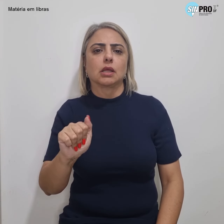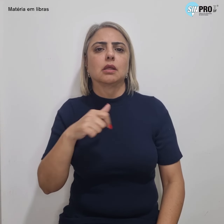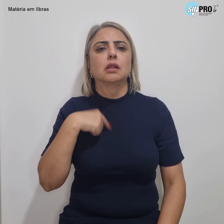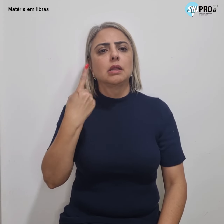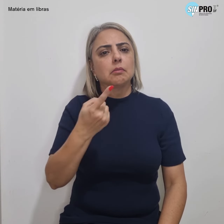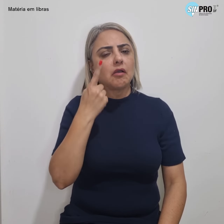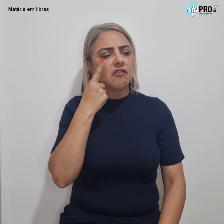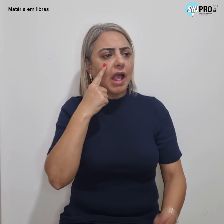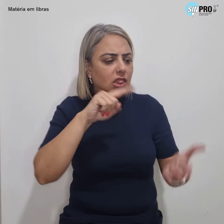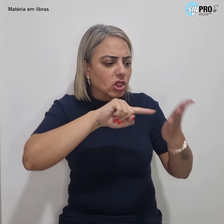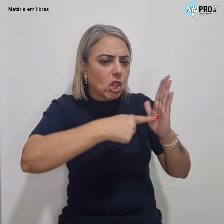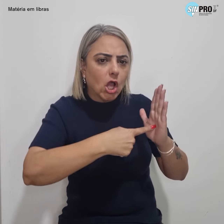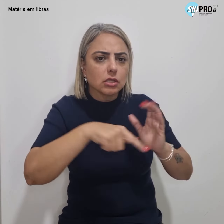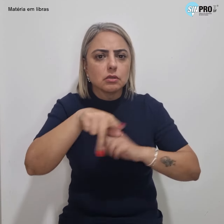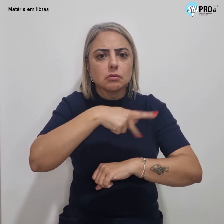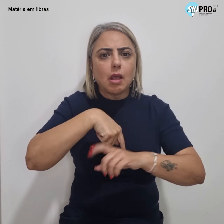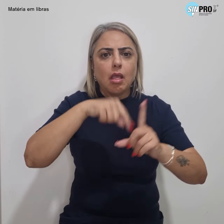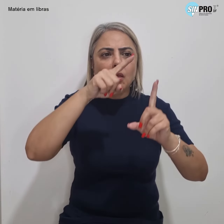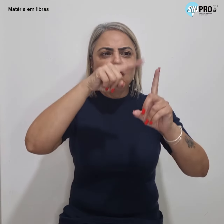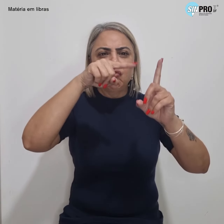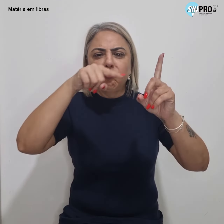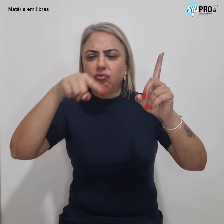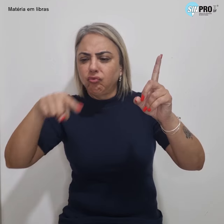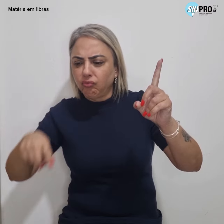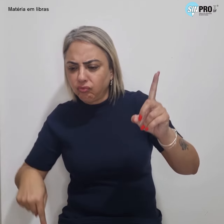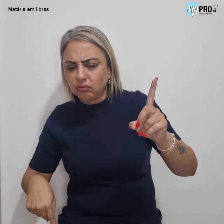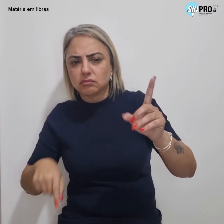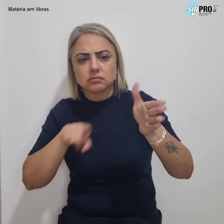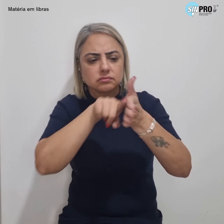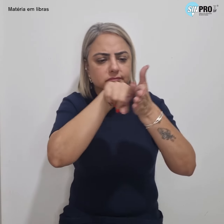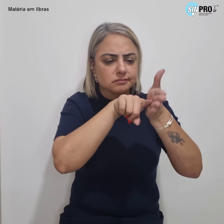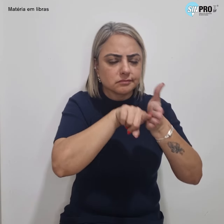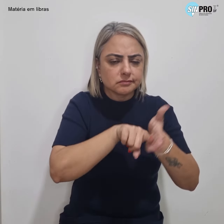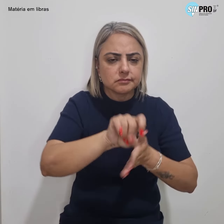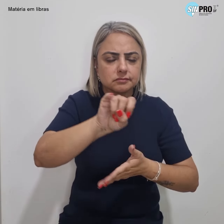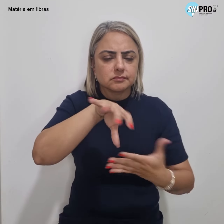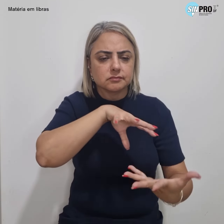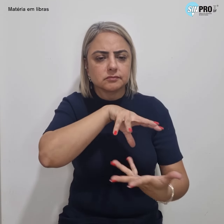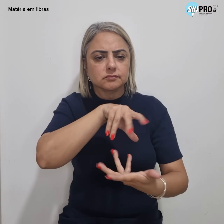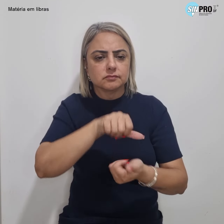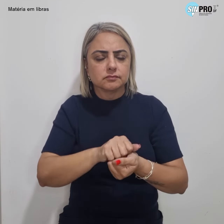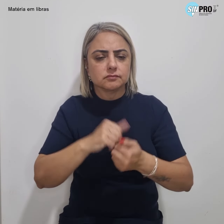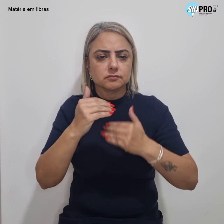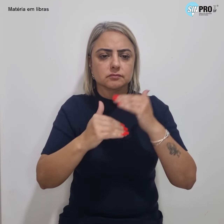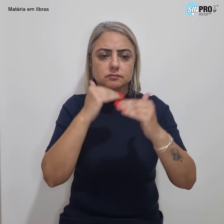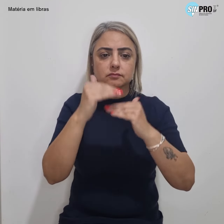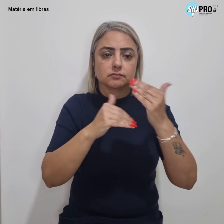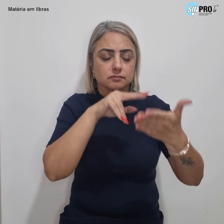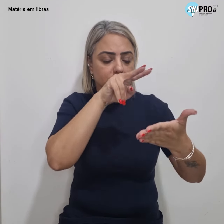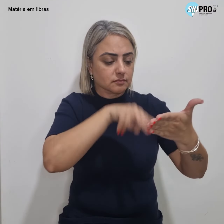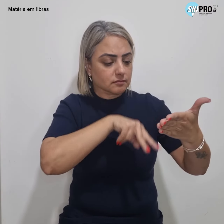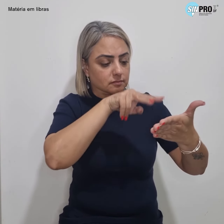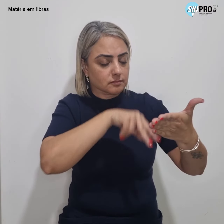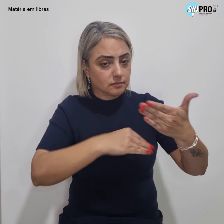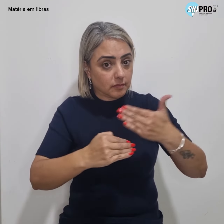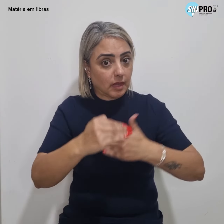ver a nota do país despencar no Estudo Internacional de Progresso em Leitura, exame